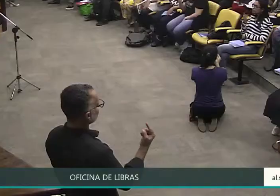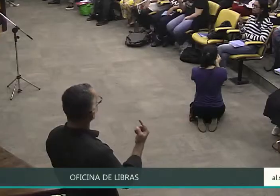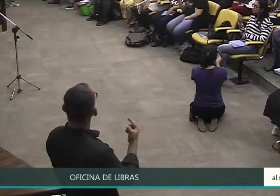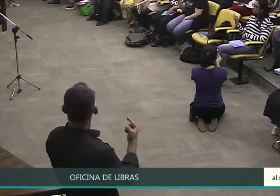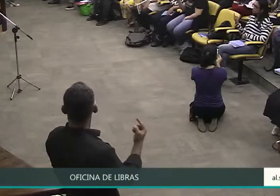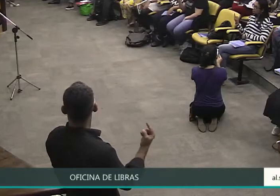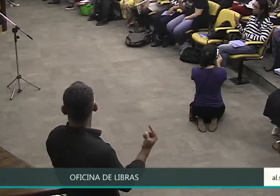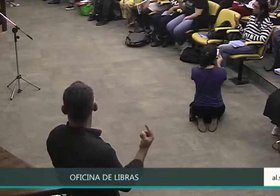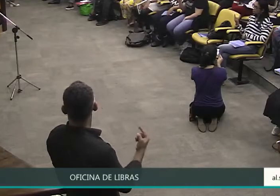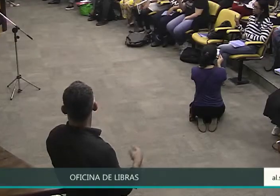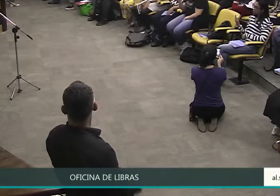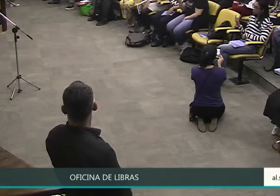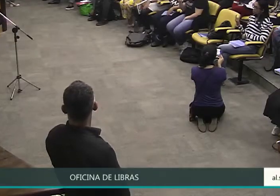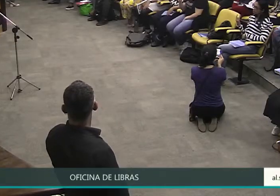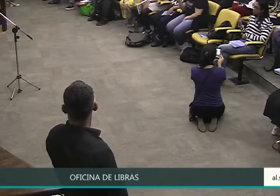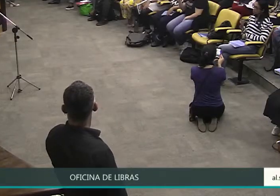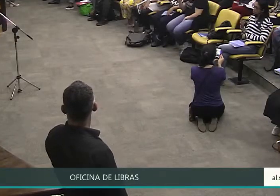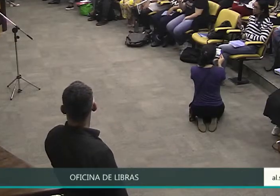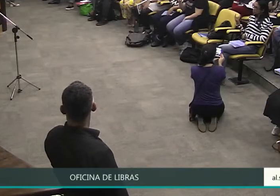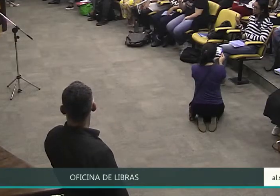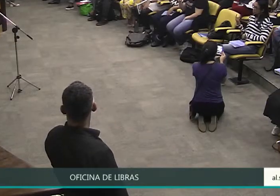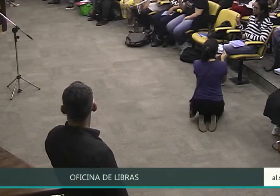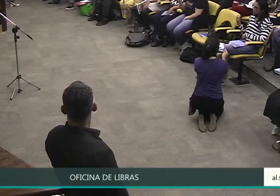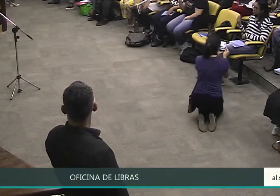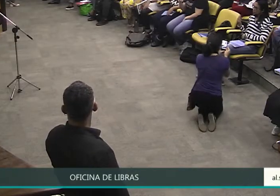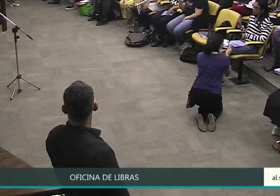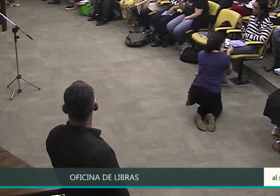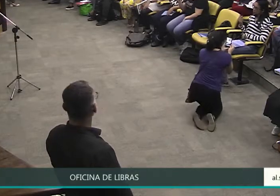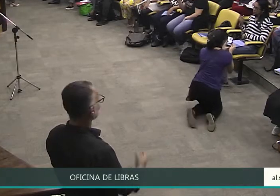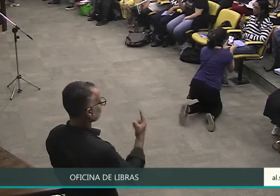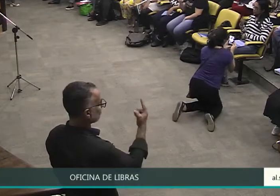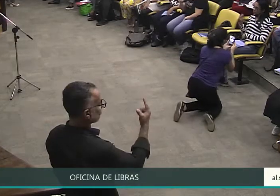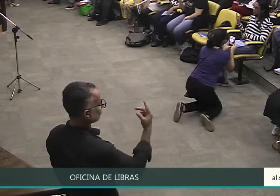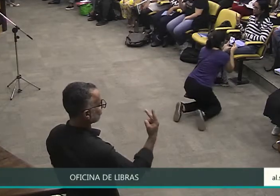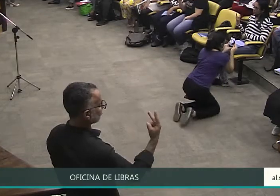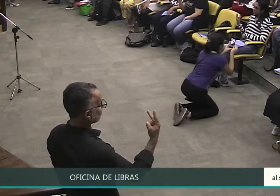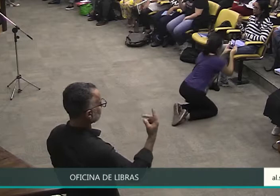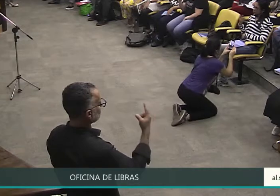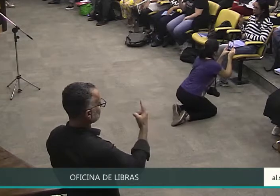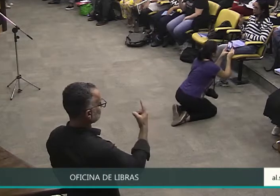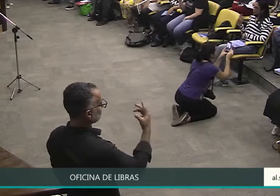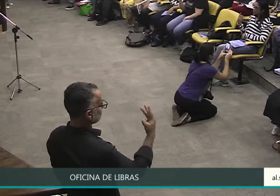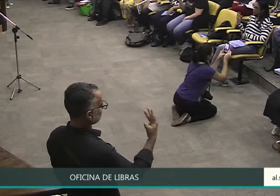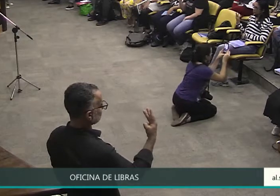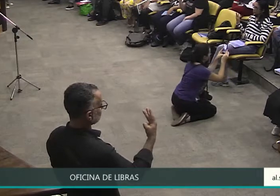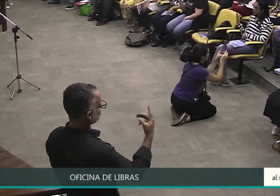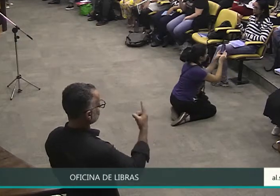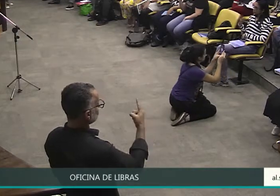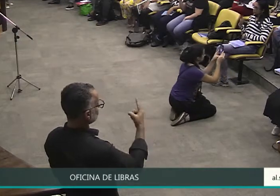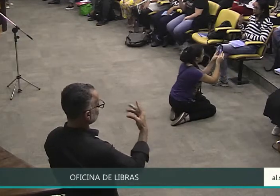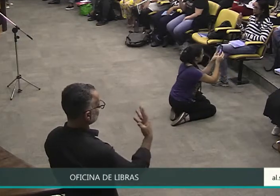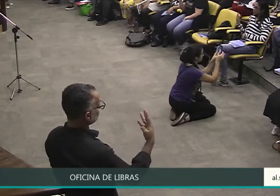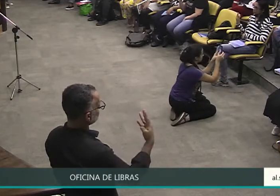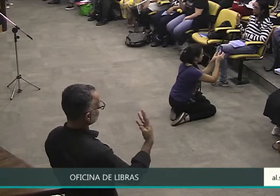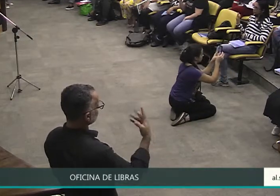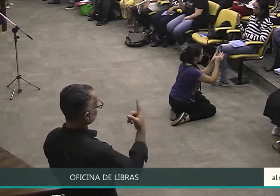eu dou a arrastadinha, 11. Aí eu vou 12, 13, 14,